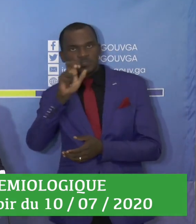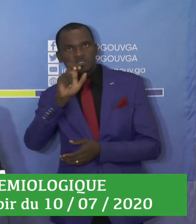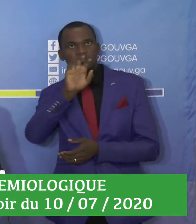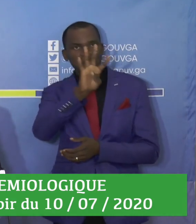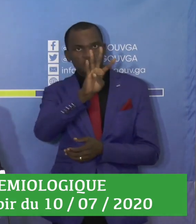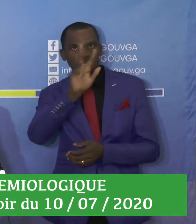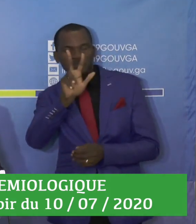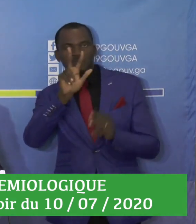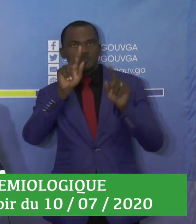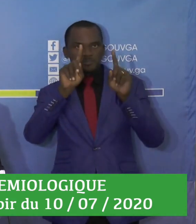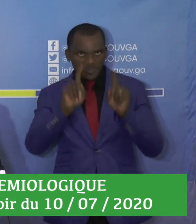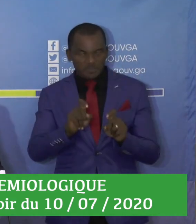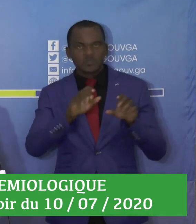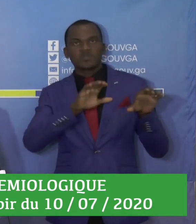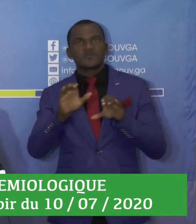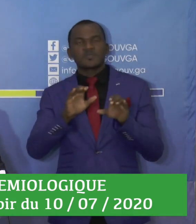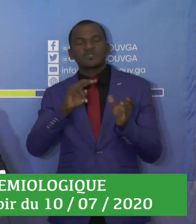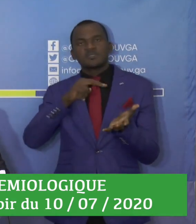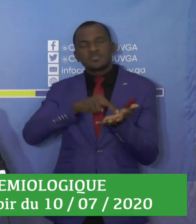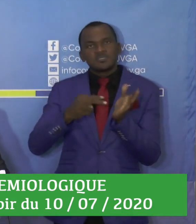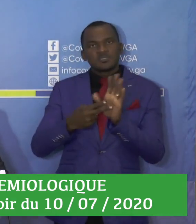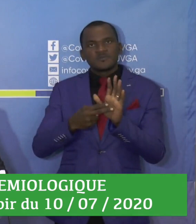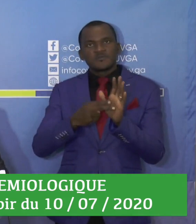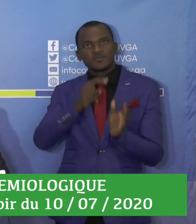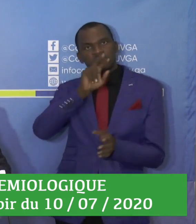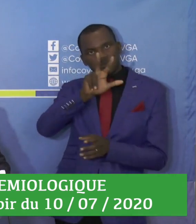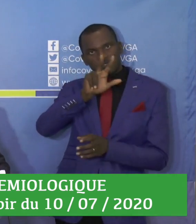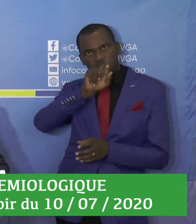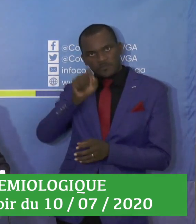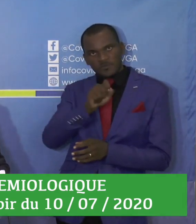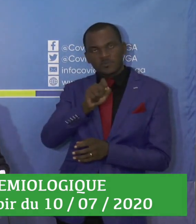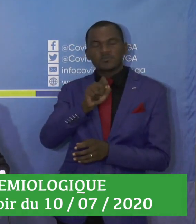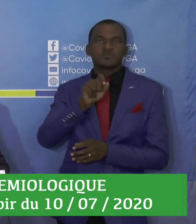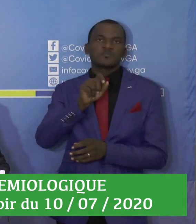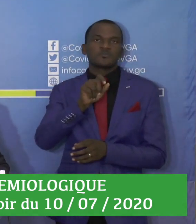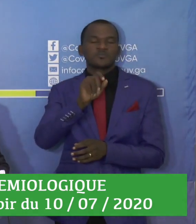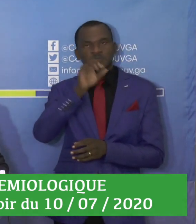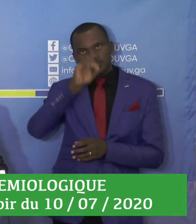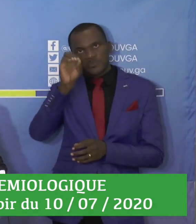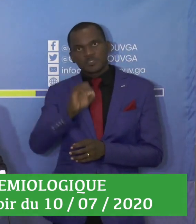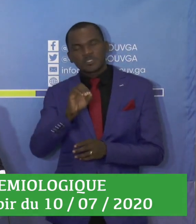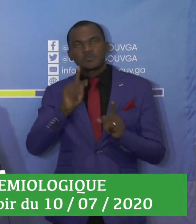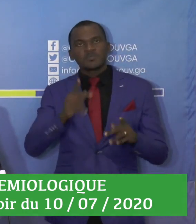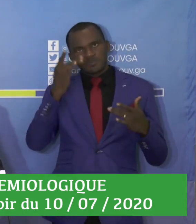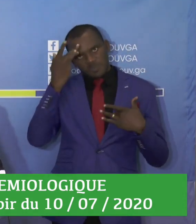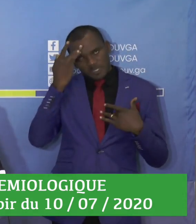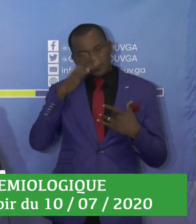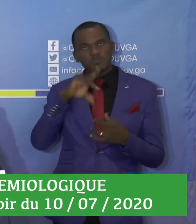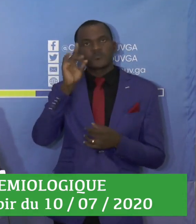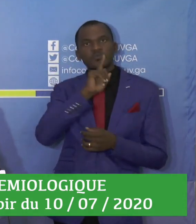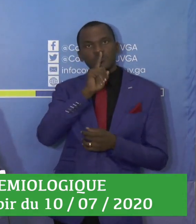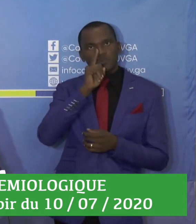2343 prélèvements effectués, soit un pourcentage de 3%. Les cas positifs sont repartis comme